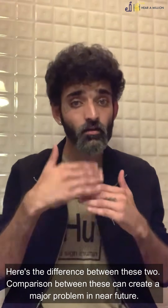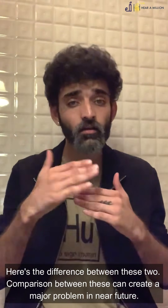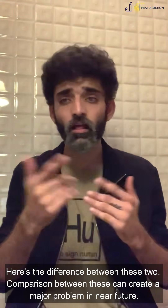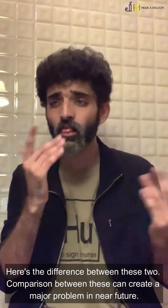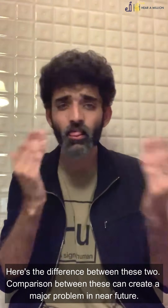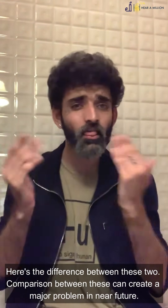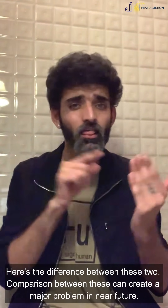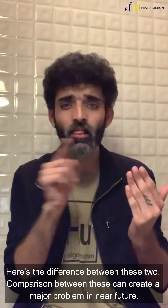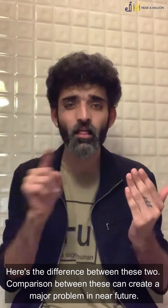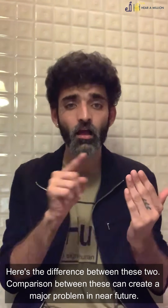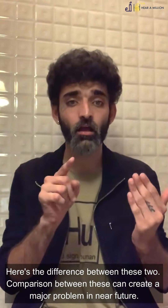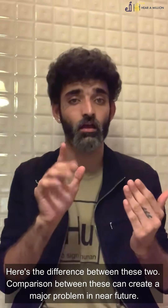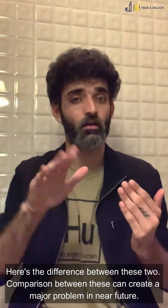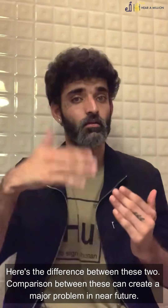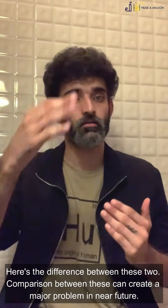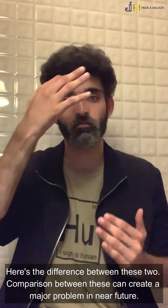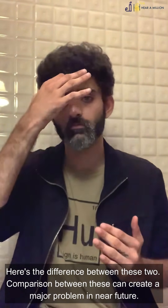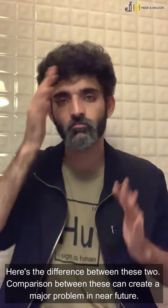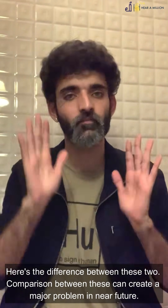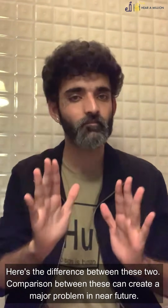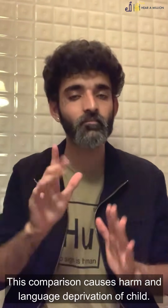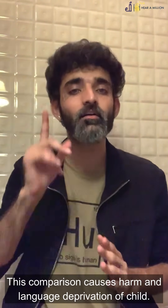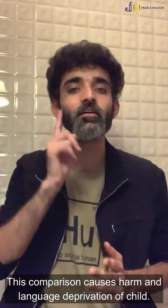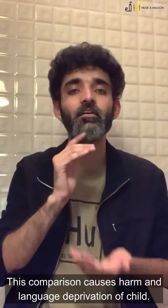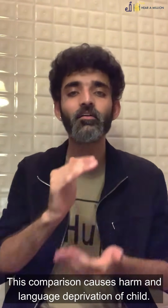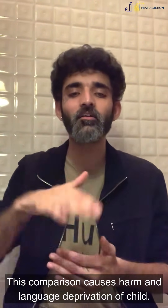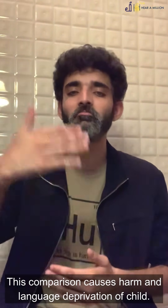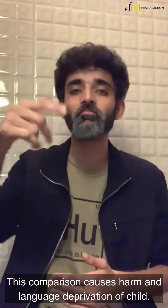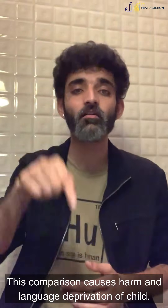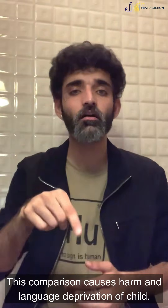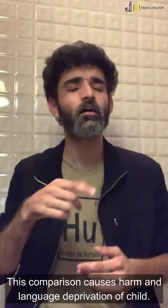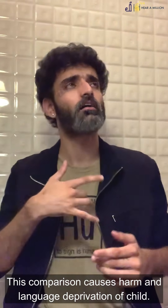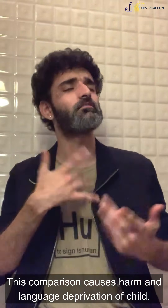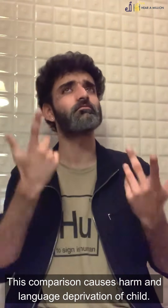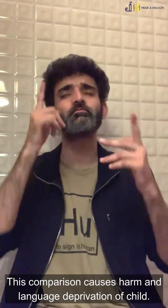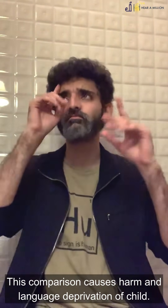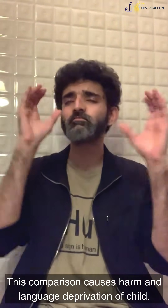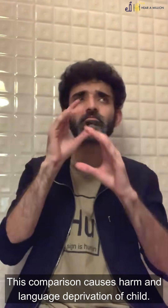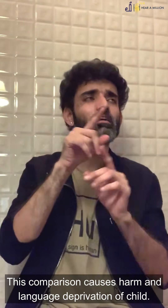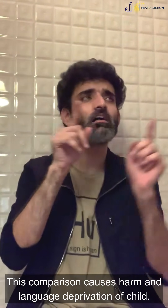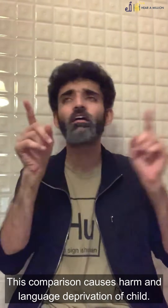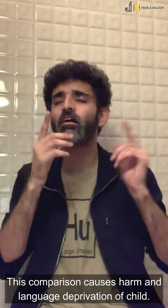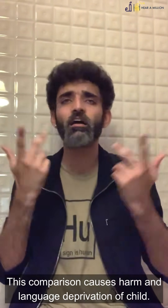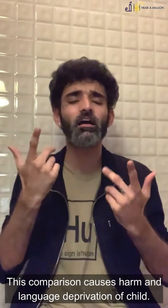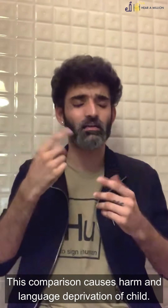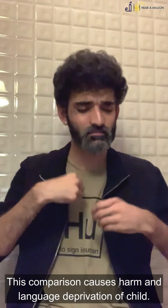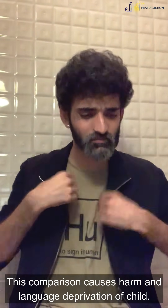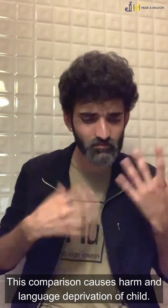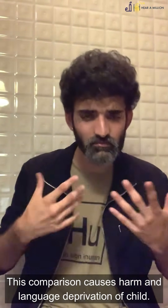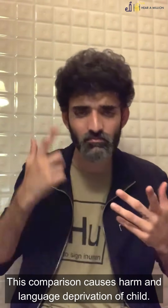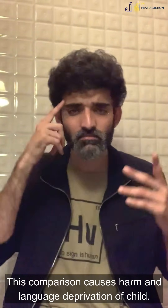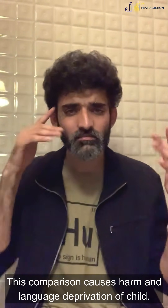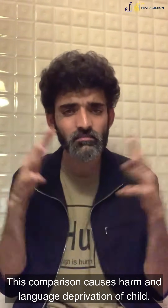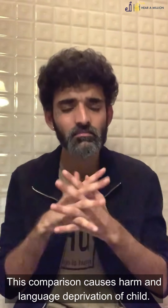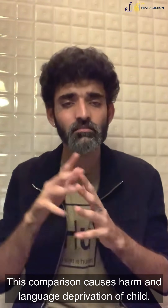बहुत फ़र्क है। तो अगर आप देखें कि दोनों में तुलना की जा रही है तो इसको रोका जाए, क्योंकि यह आगे जाके बधिर बच्चों